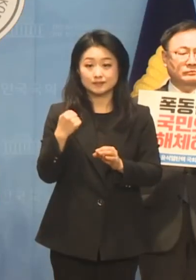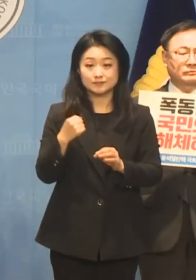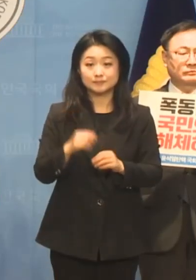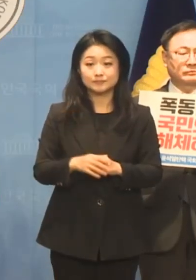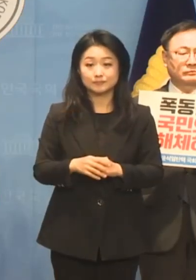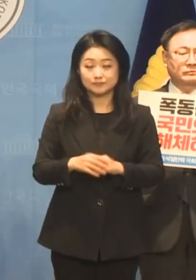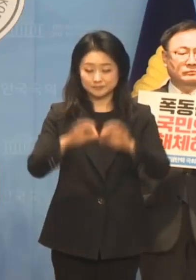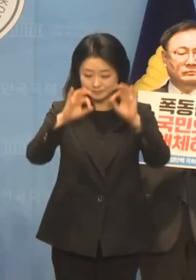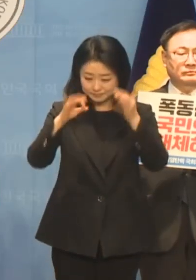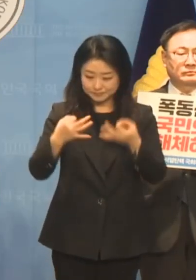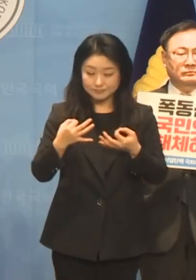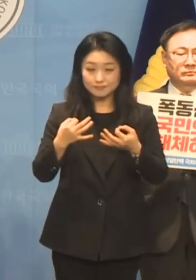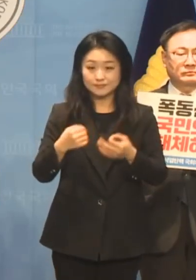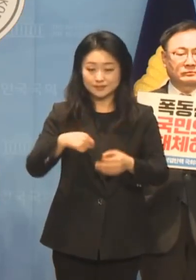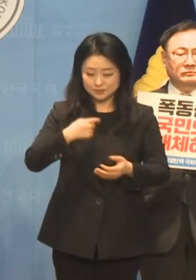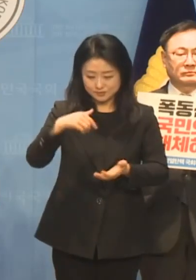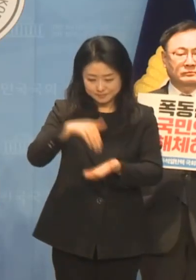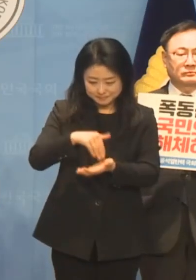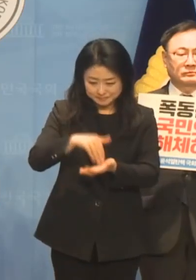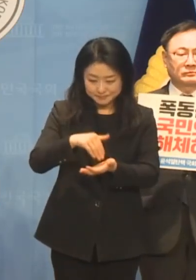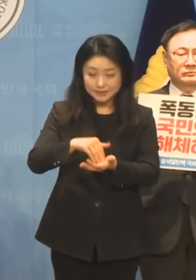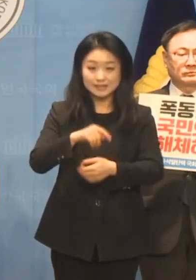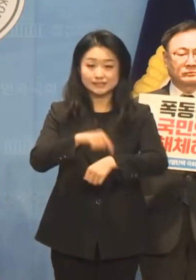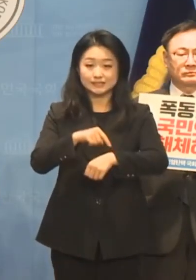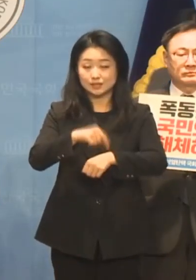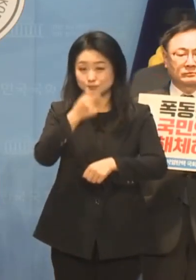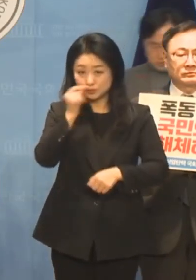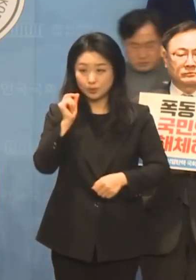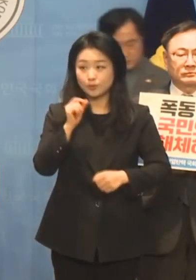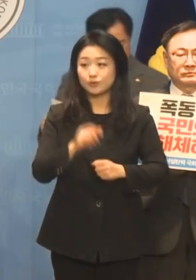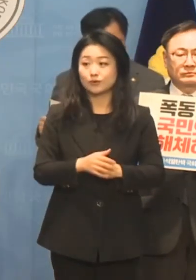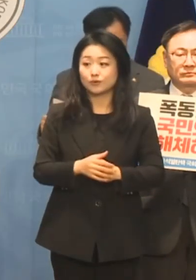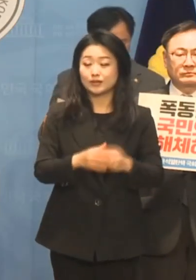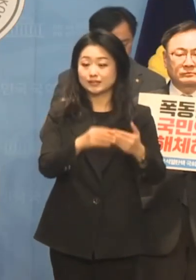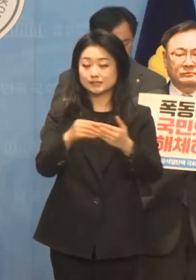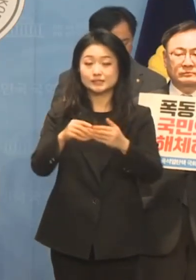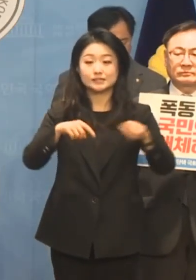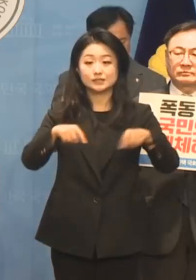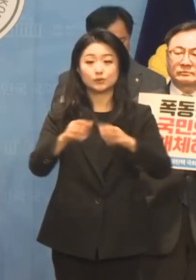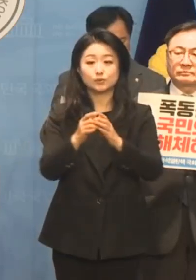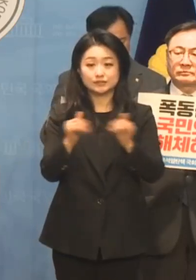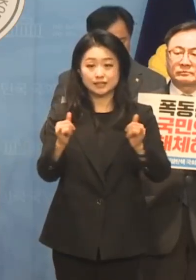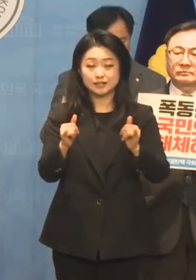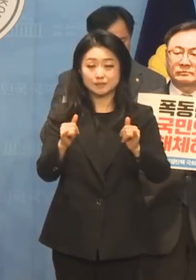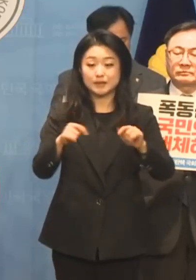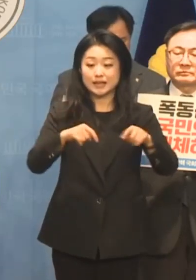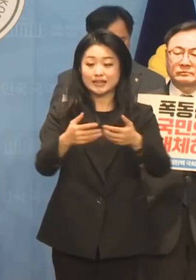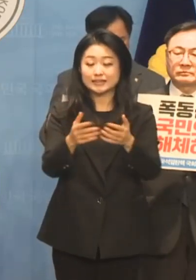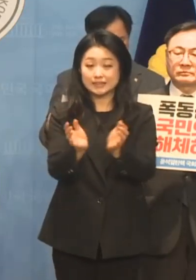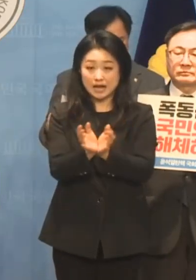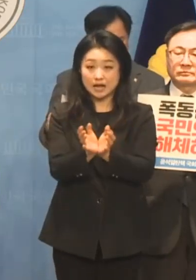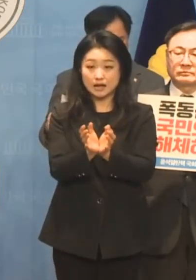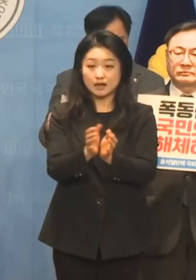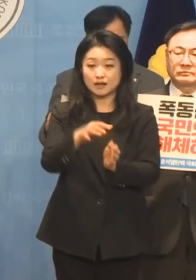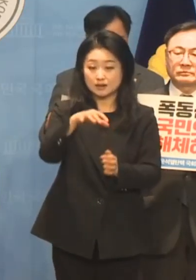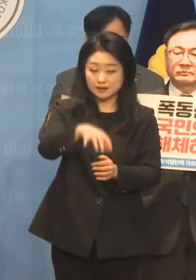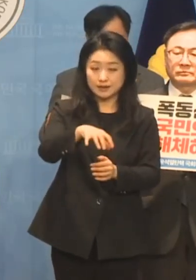국민 저항권이 아니라 위헌 정당을 만드는 지도부에 대한 당원